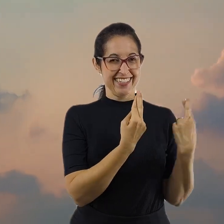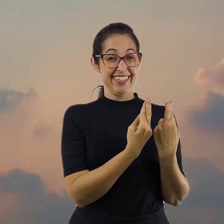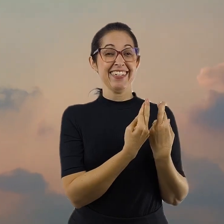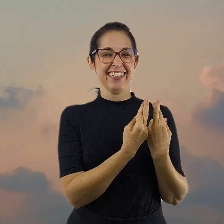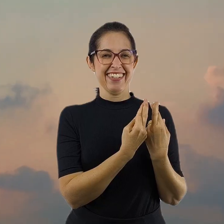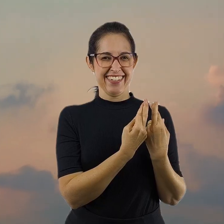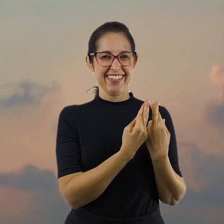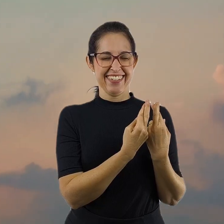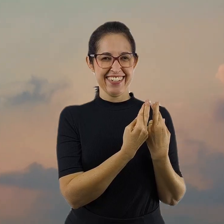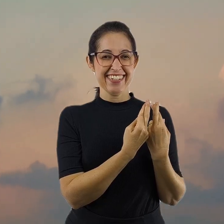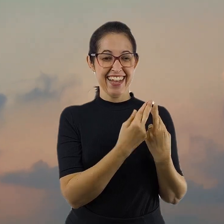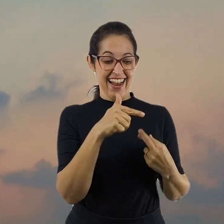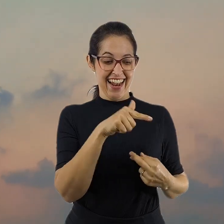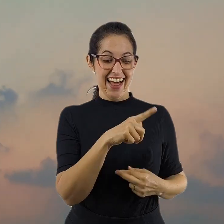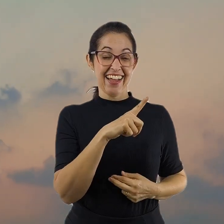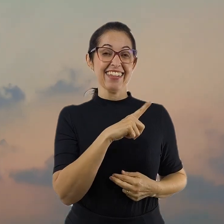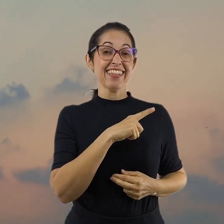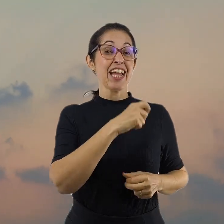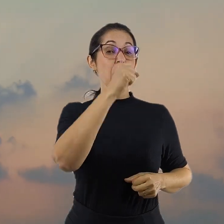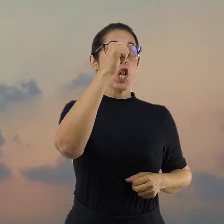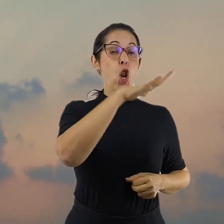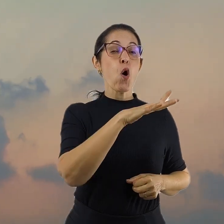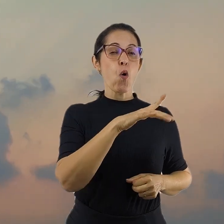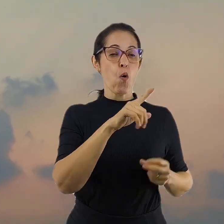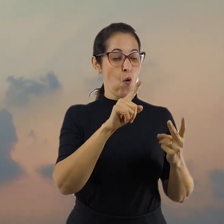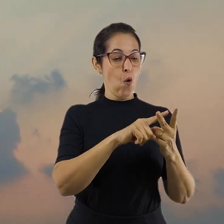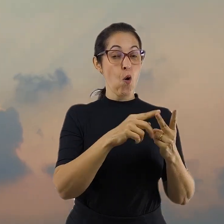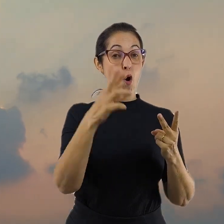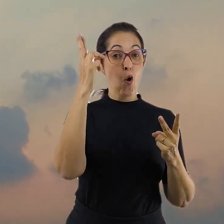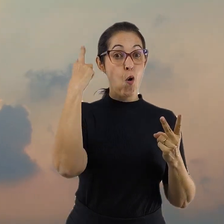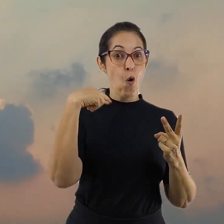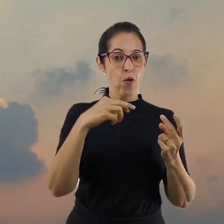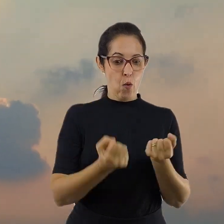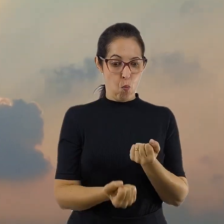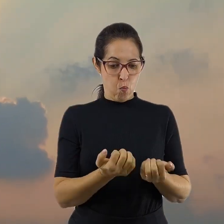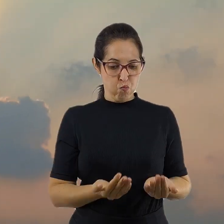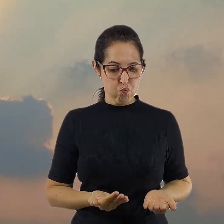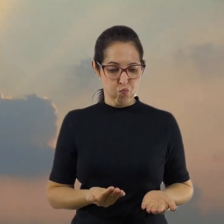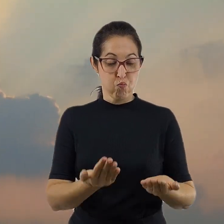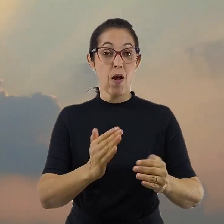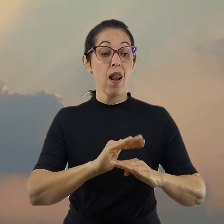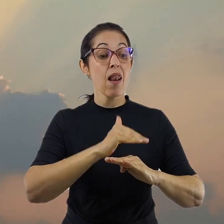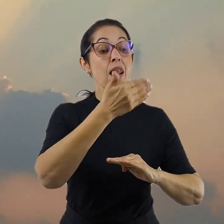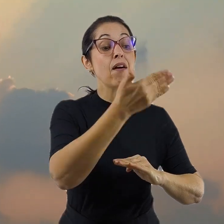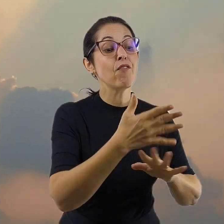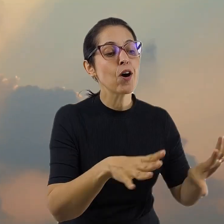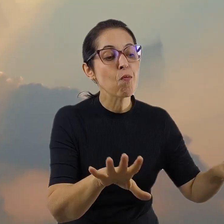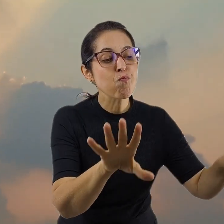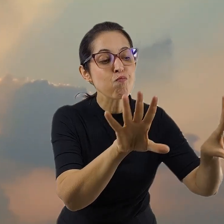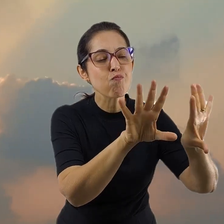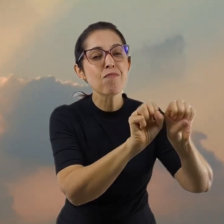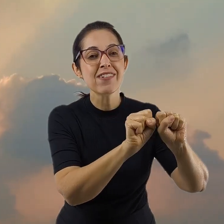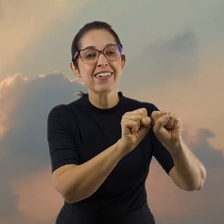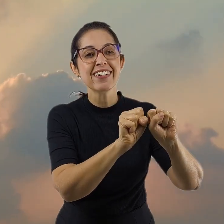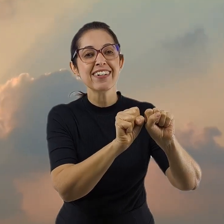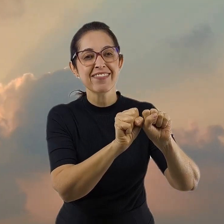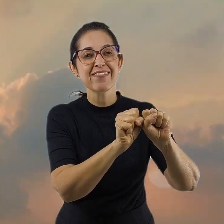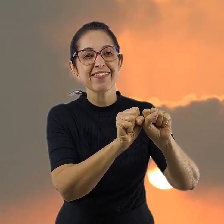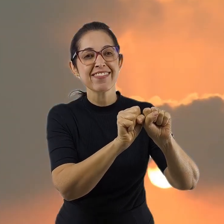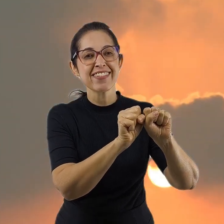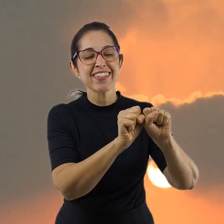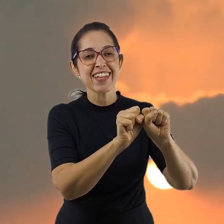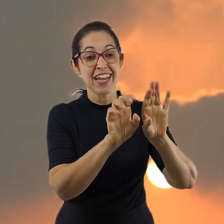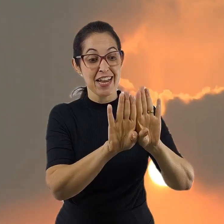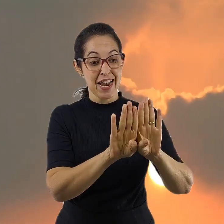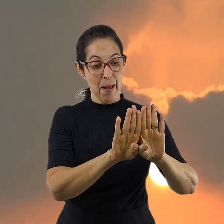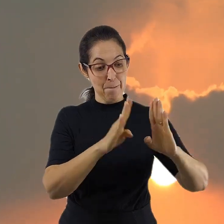Na casa dos hebreus tinha luz, cordeiro assado no fogo, lá fora trevas, o sangue estava lá na